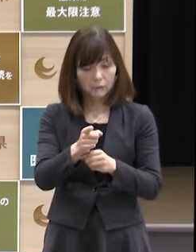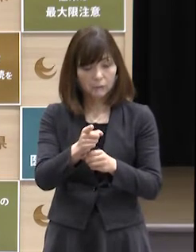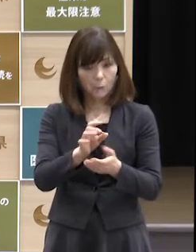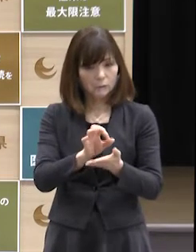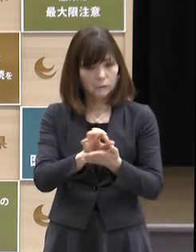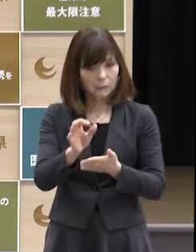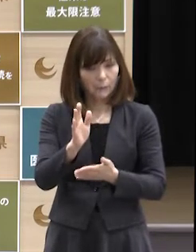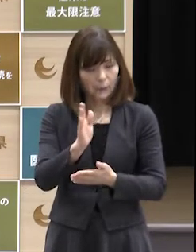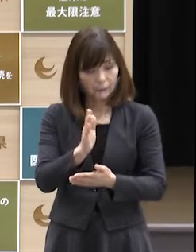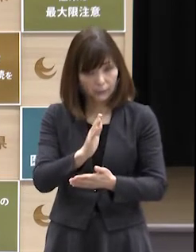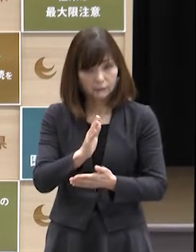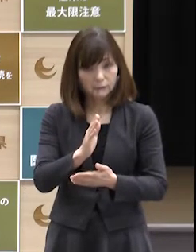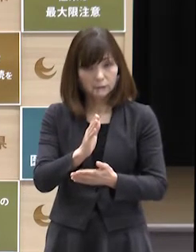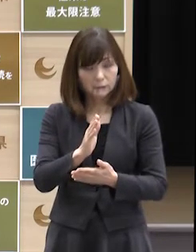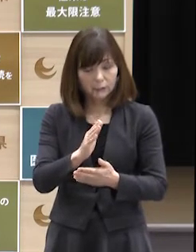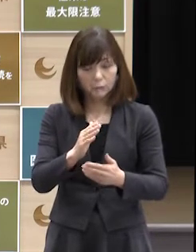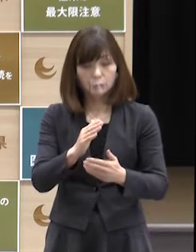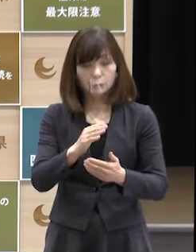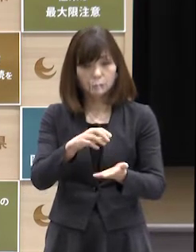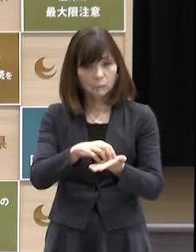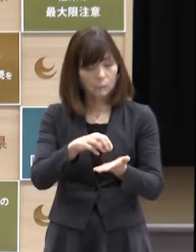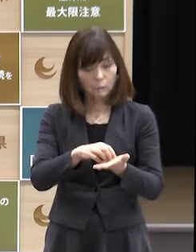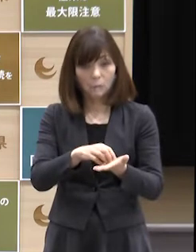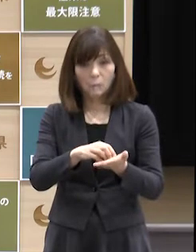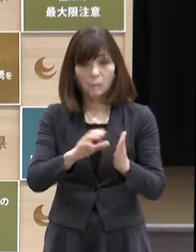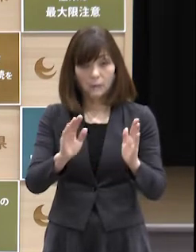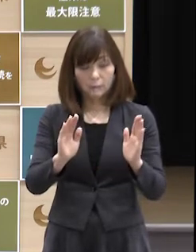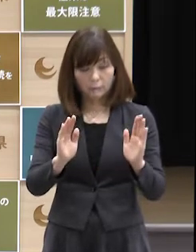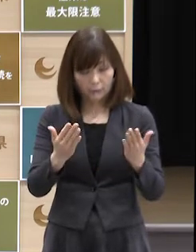かということをですね、